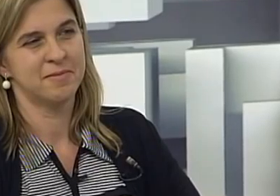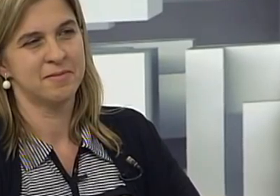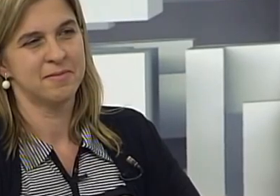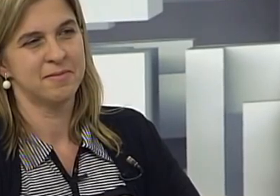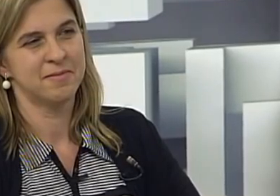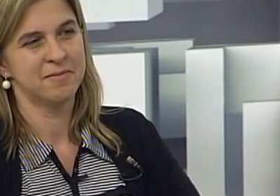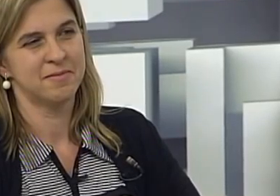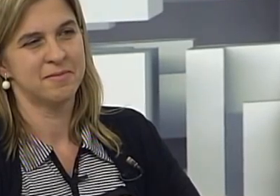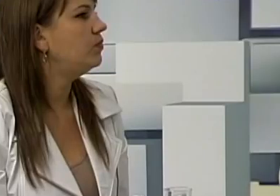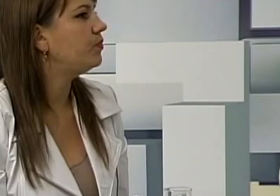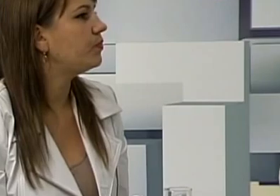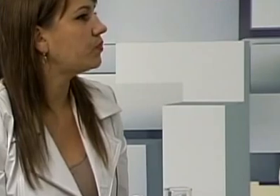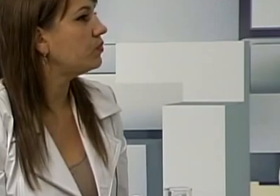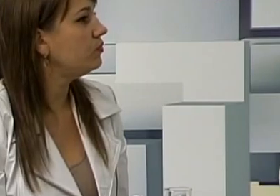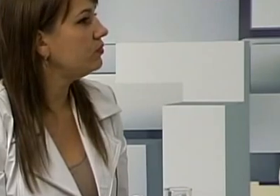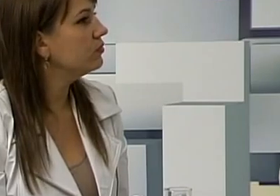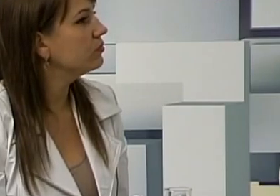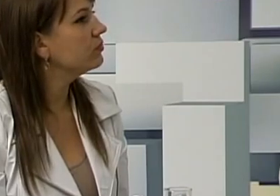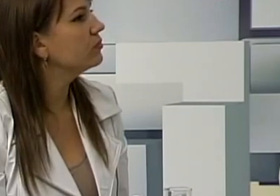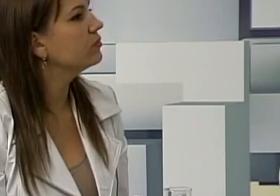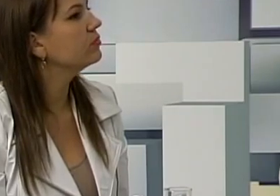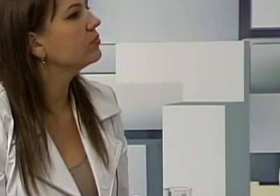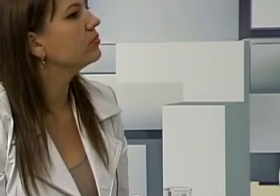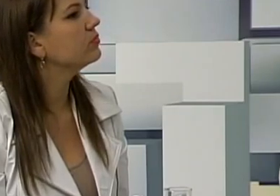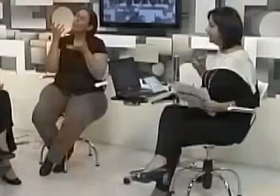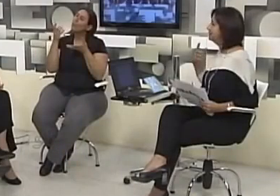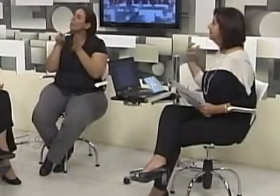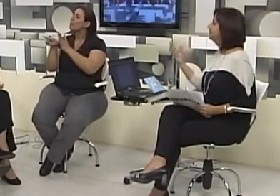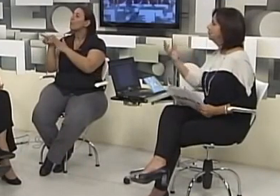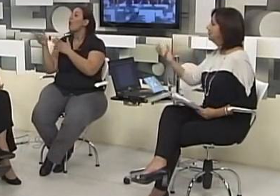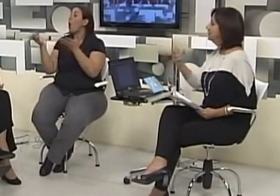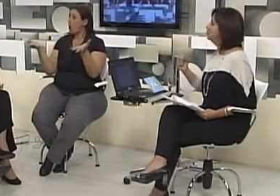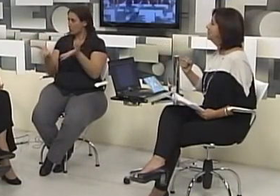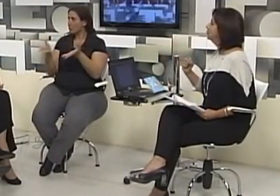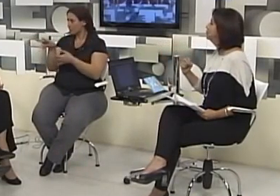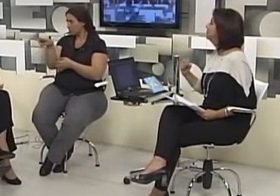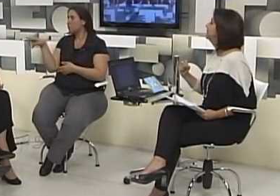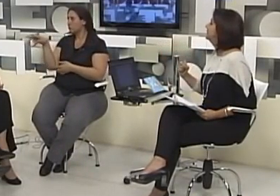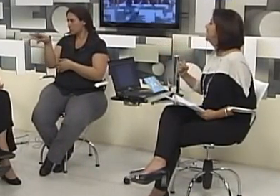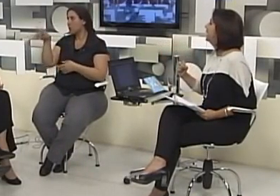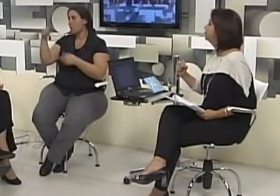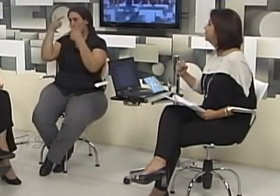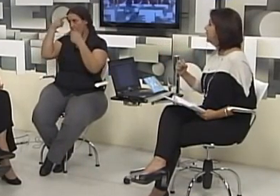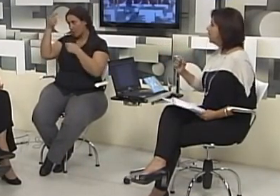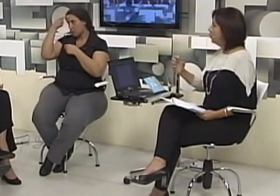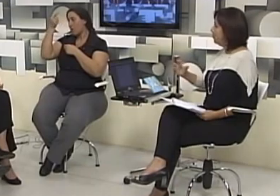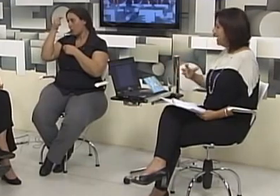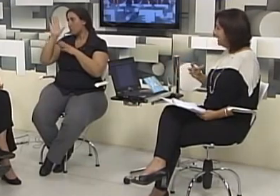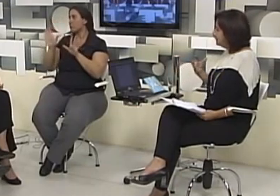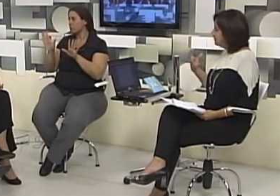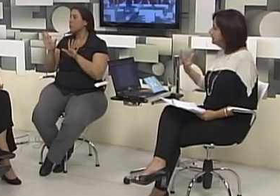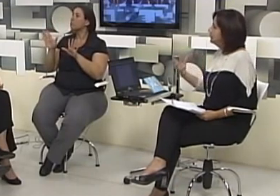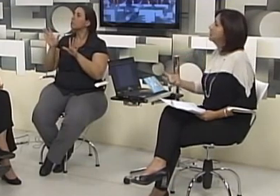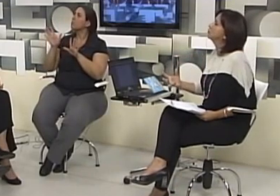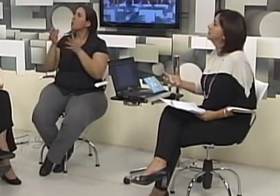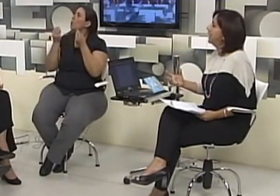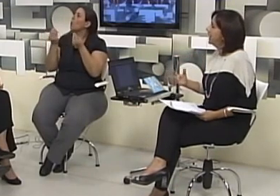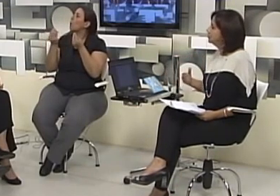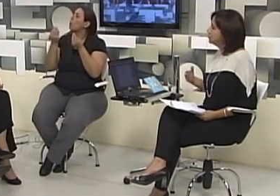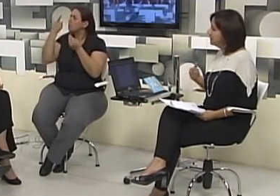veio ainda pelo telefone, mas eu coloco a vocês o que está se fazendo. Vocês duas são de universidades. Como a academia